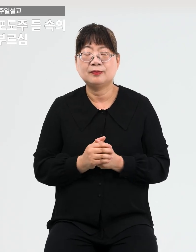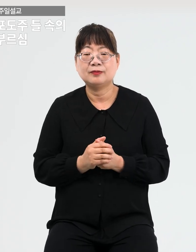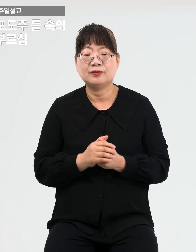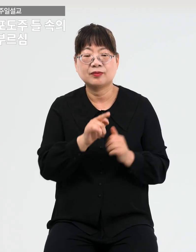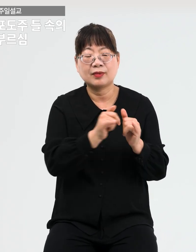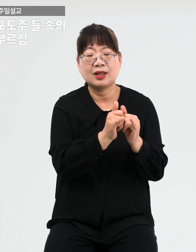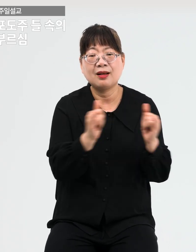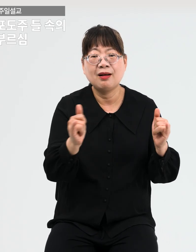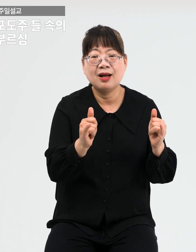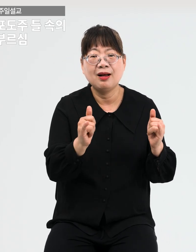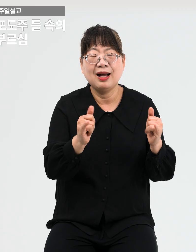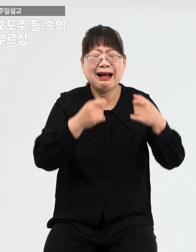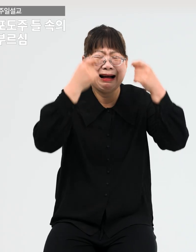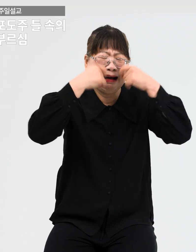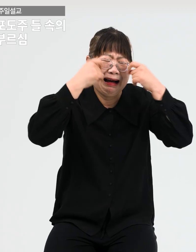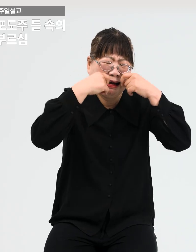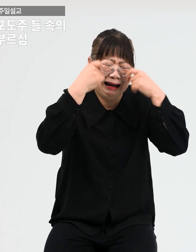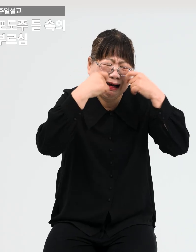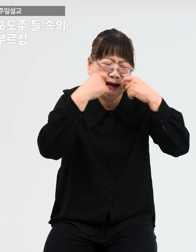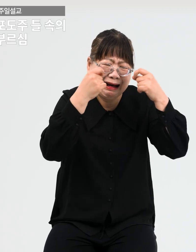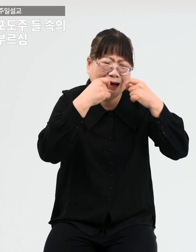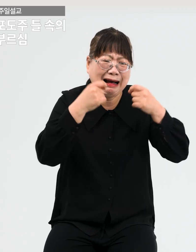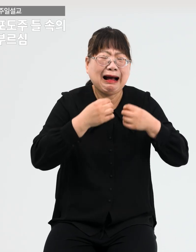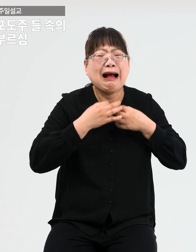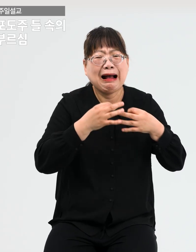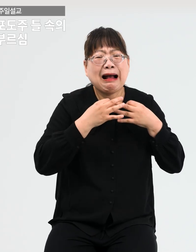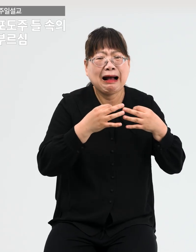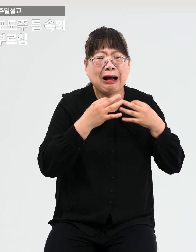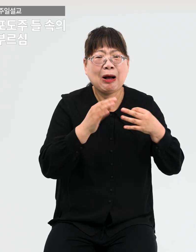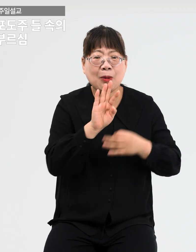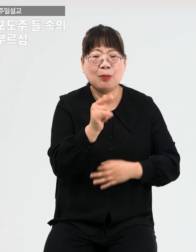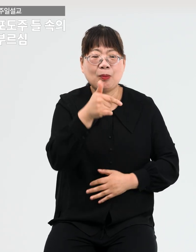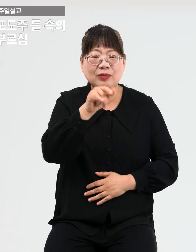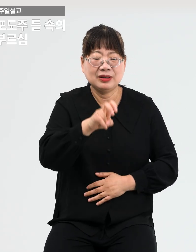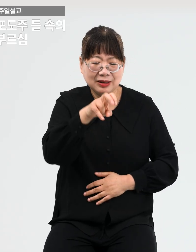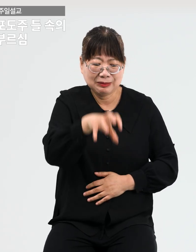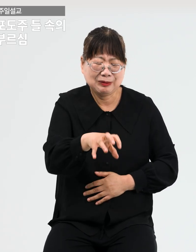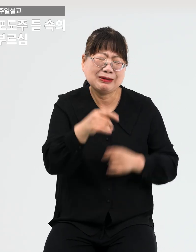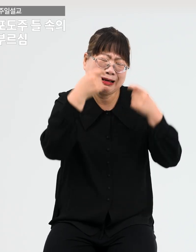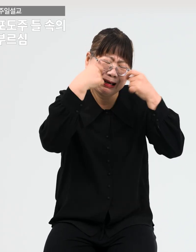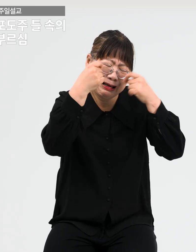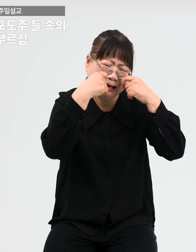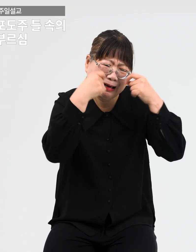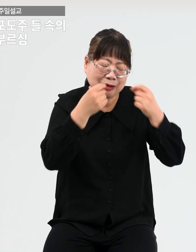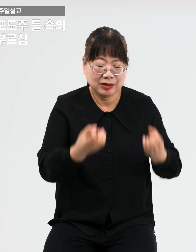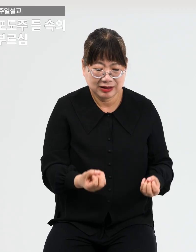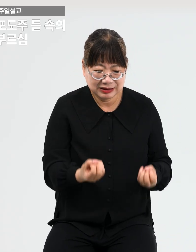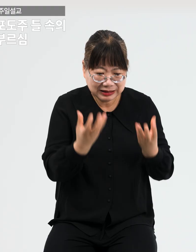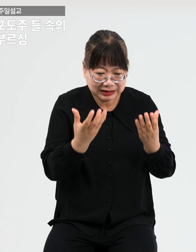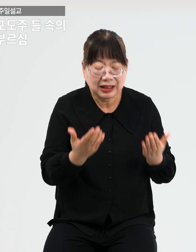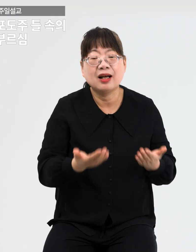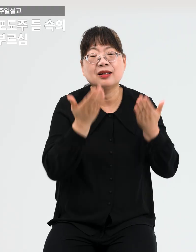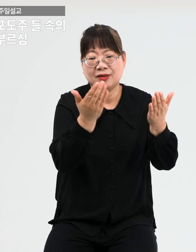그들이 대성통곡을 하고 복임이라는 데서 울었어요. 울면서 제사도